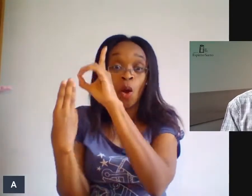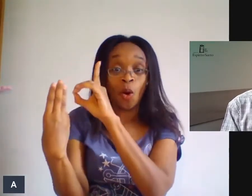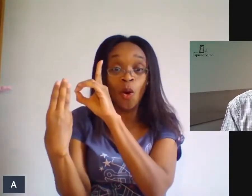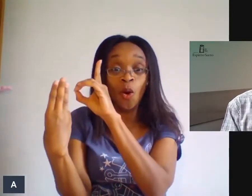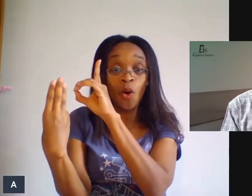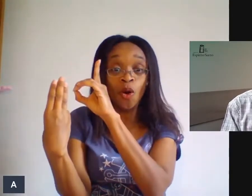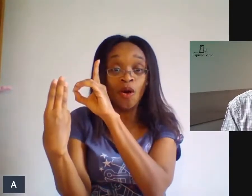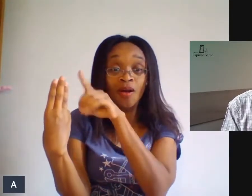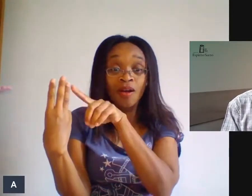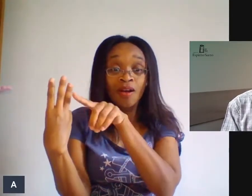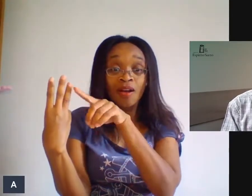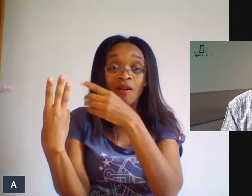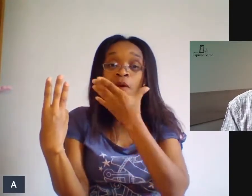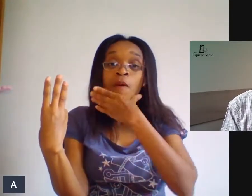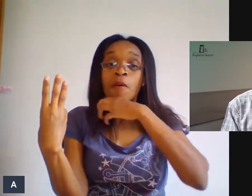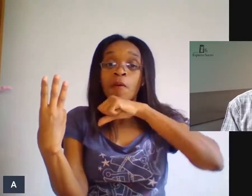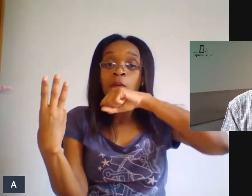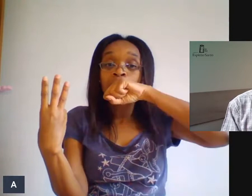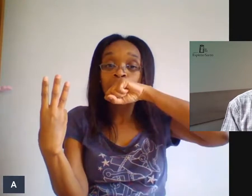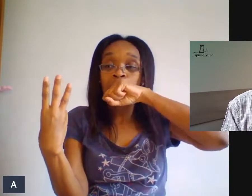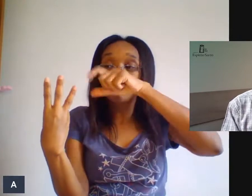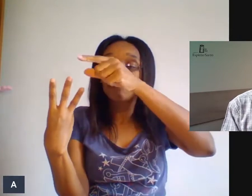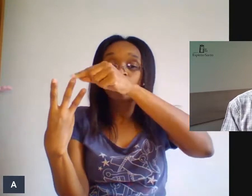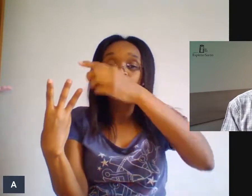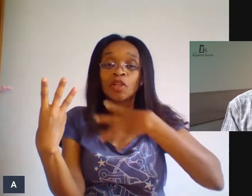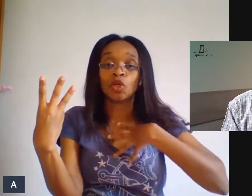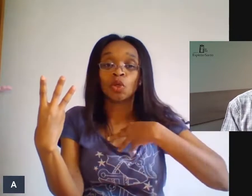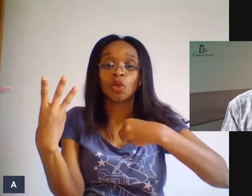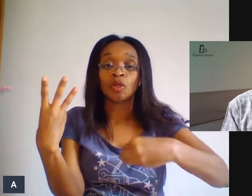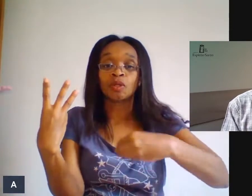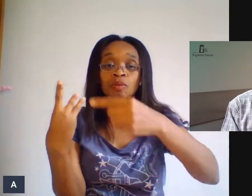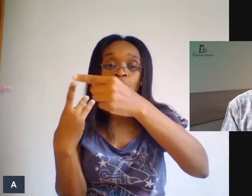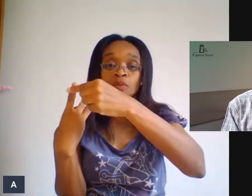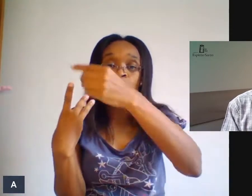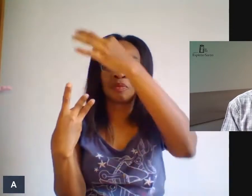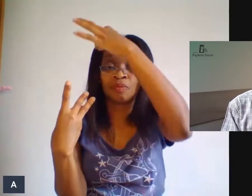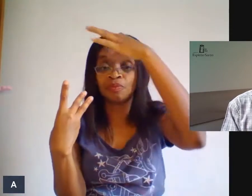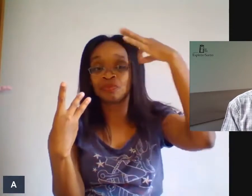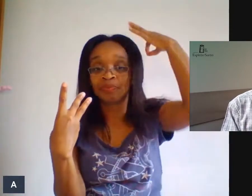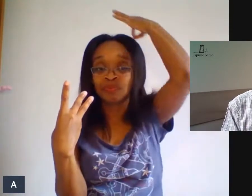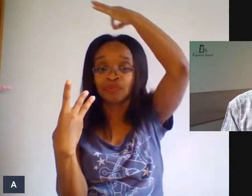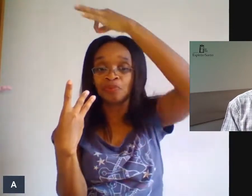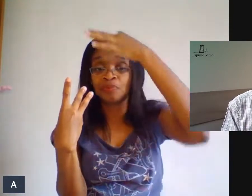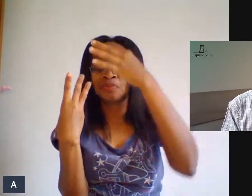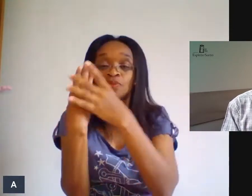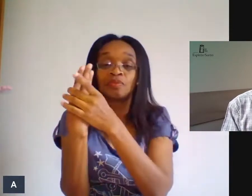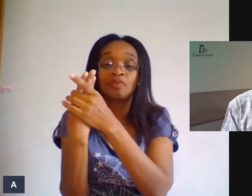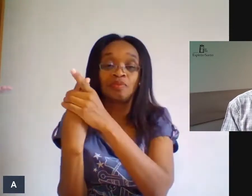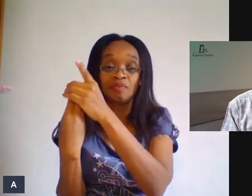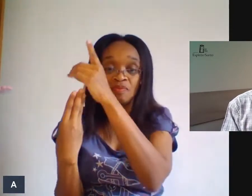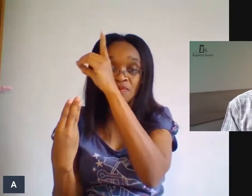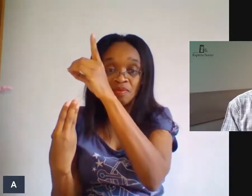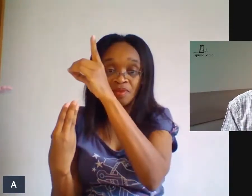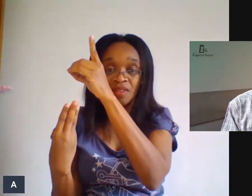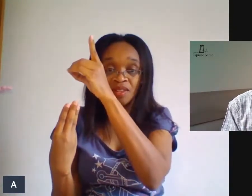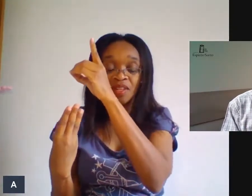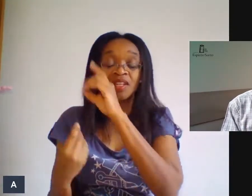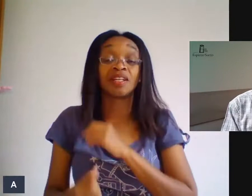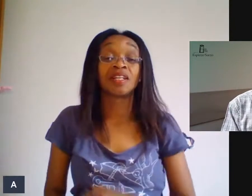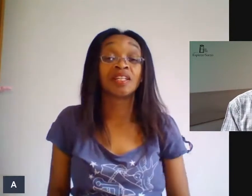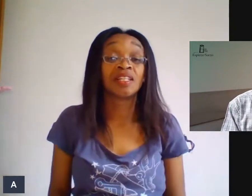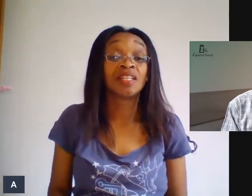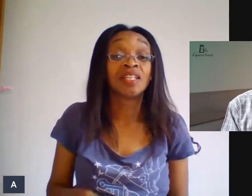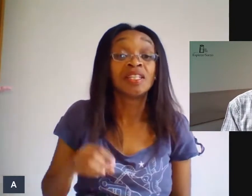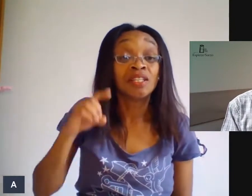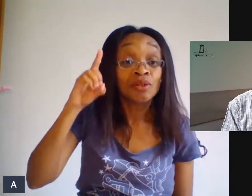à Santíssima Trindade, ao Pai, ao Filho e ao Espírito Santo. Então, ele continua, né?